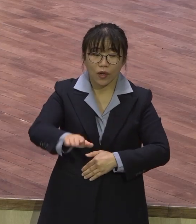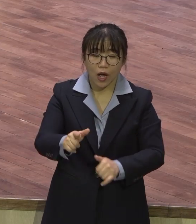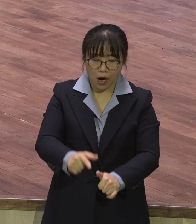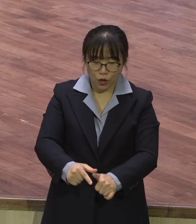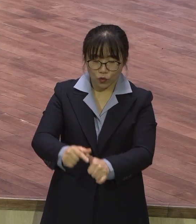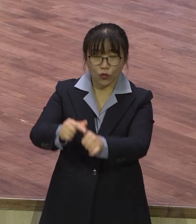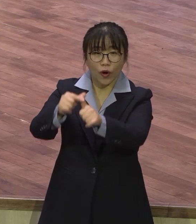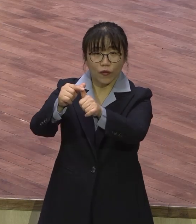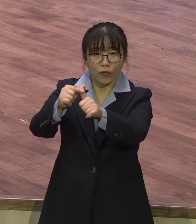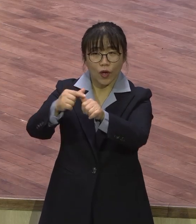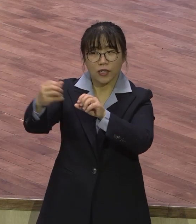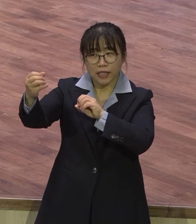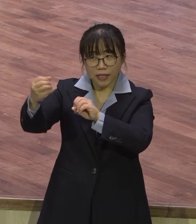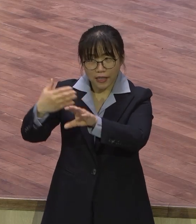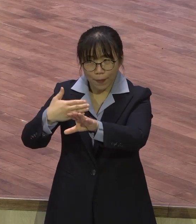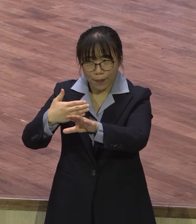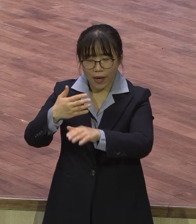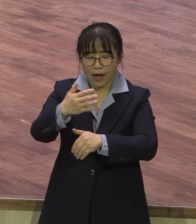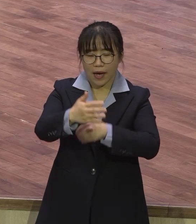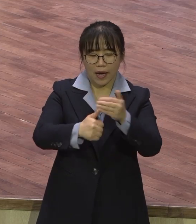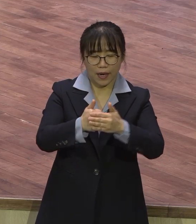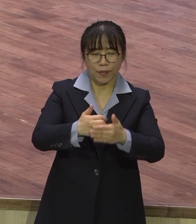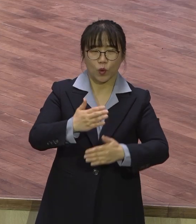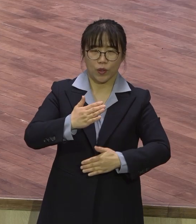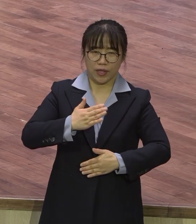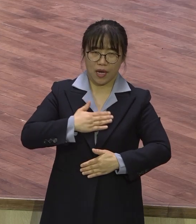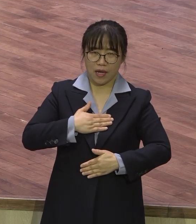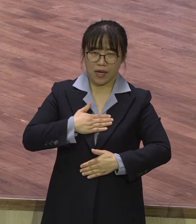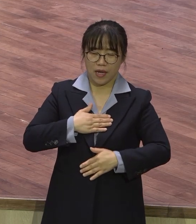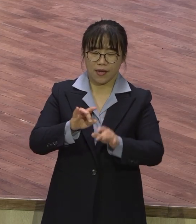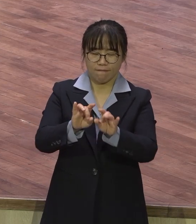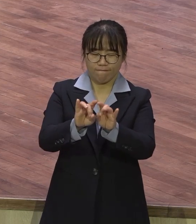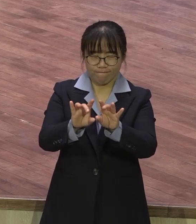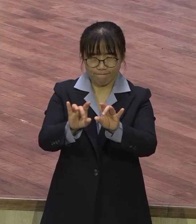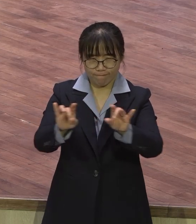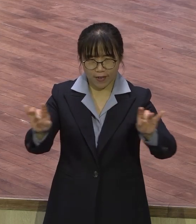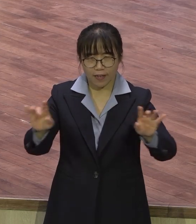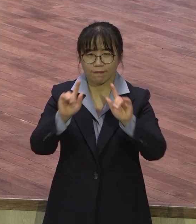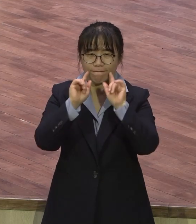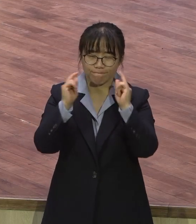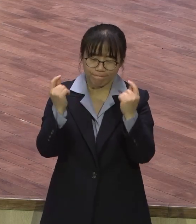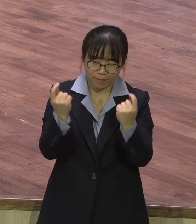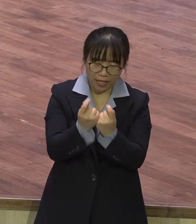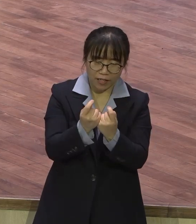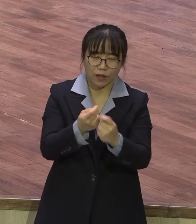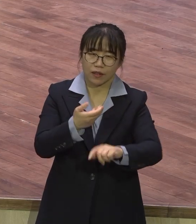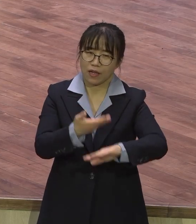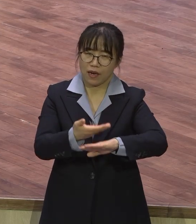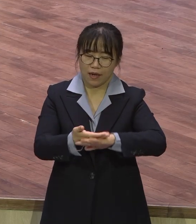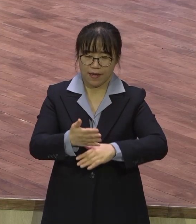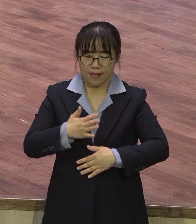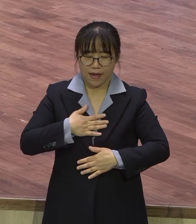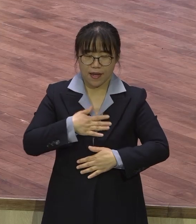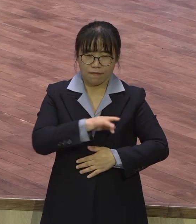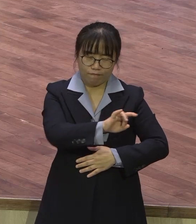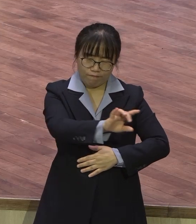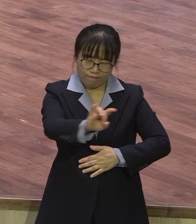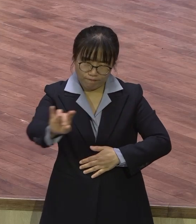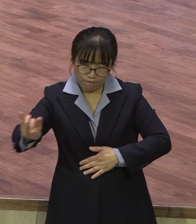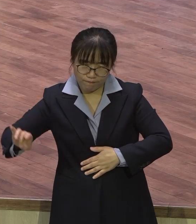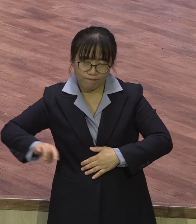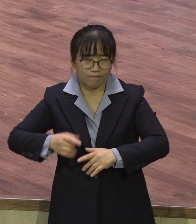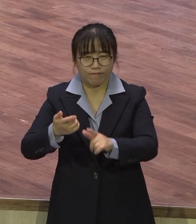하나님과 여러분 개개인이에요 은혜도 하나님 나에게만 주시는 은혜가 있어요 가족끼리 함께